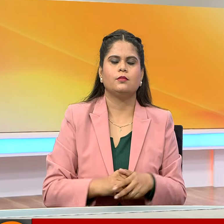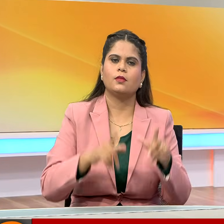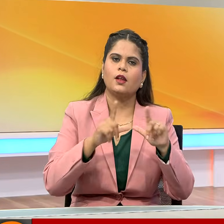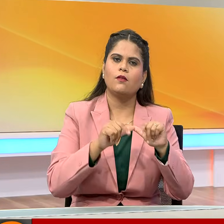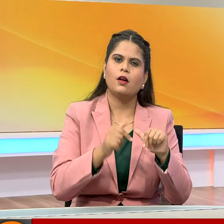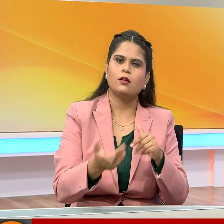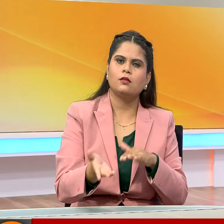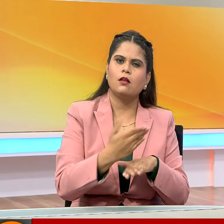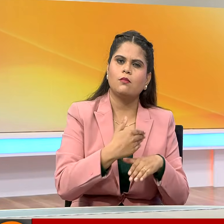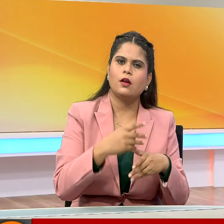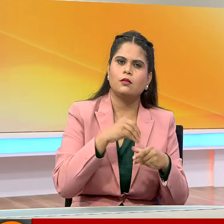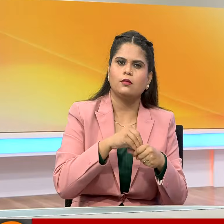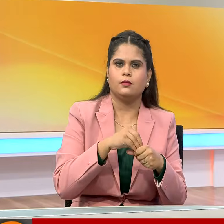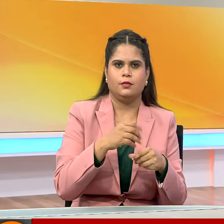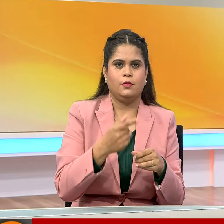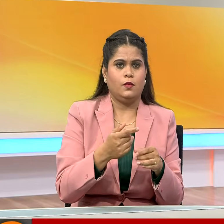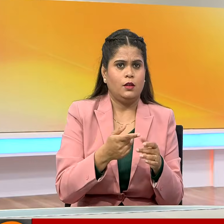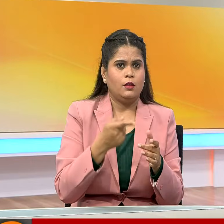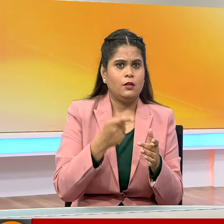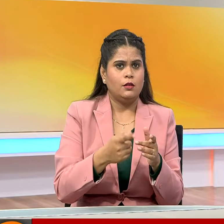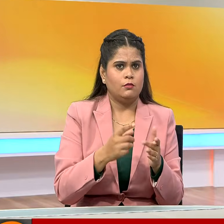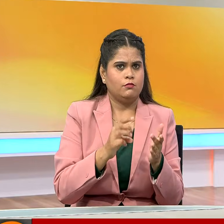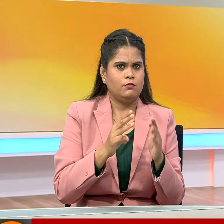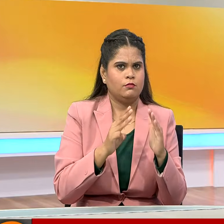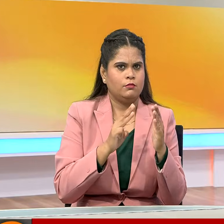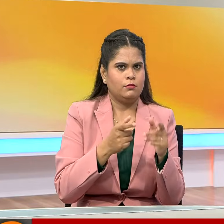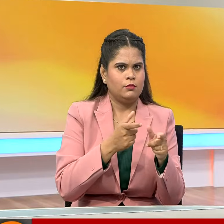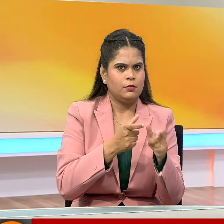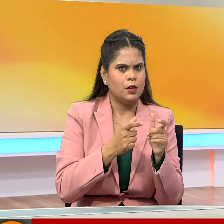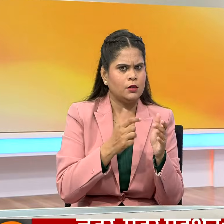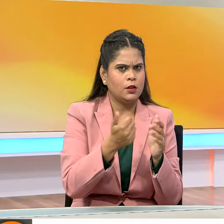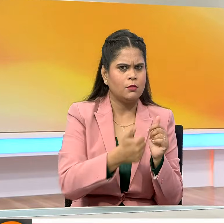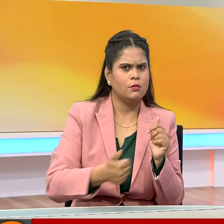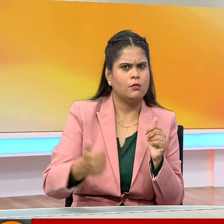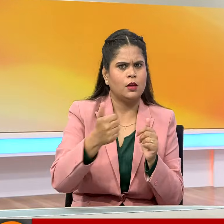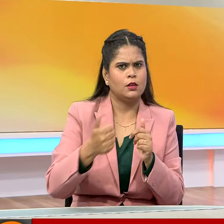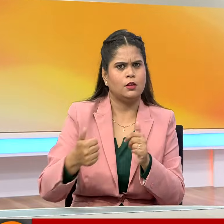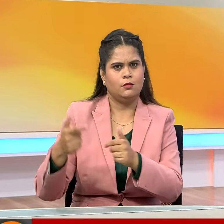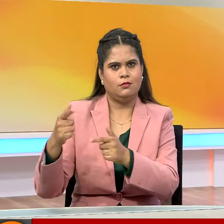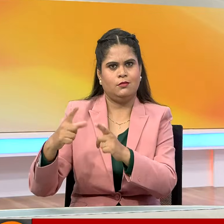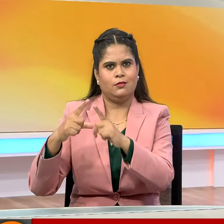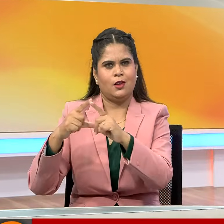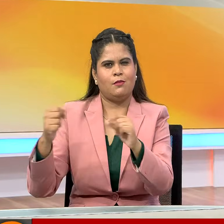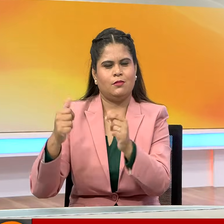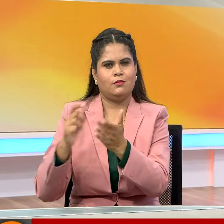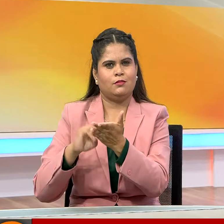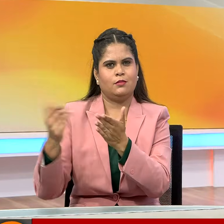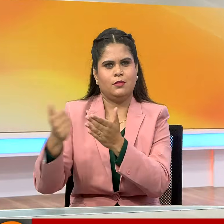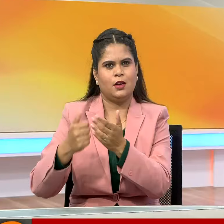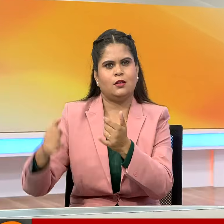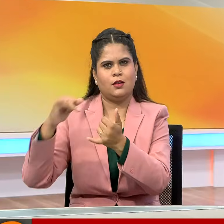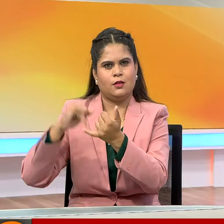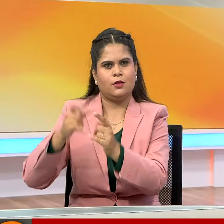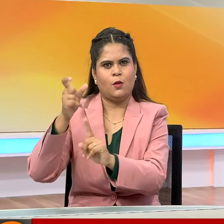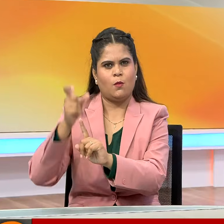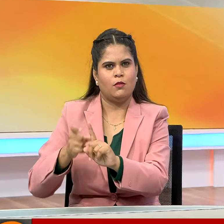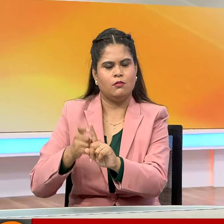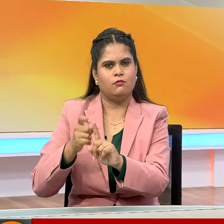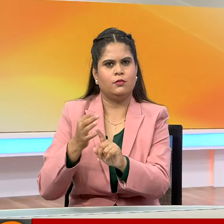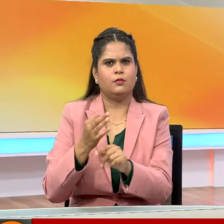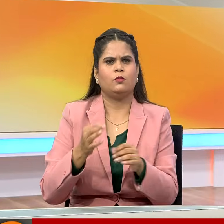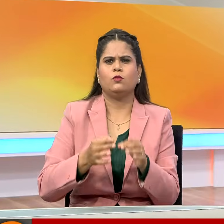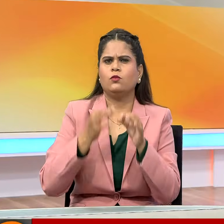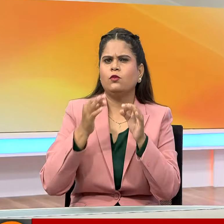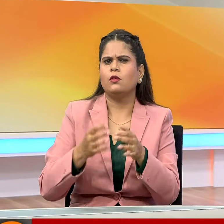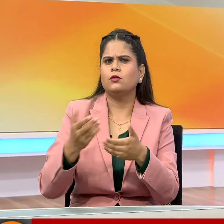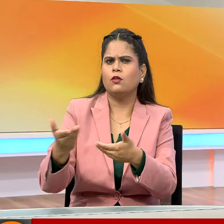बैठक से पहले रक्षा मंत्री राजनाथ सिंह ने जापान के रक्षा मंत्री शिंजिरो कोइजुमी का औपचारिक स्वागत किया।